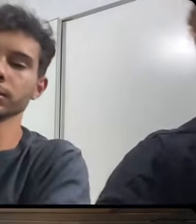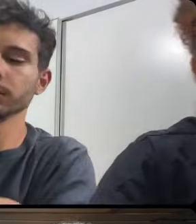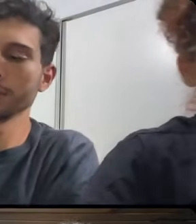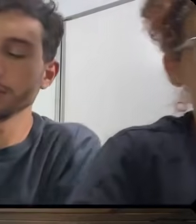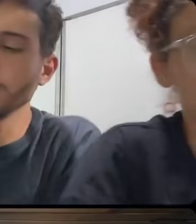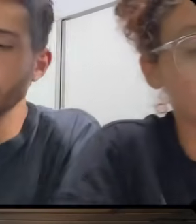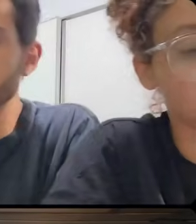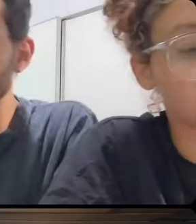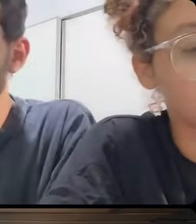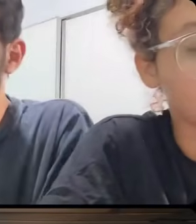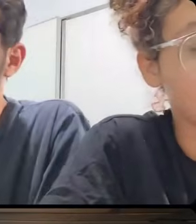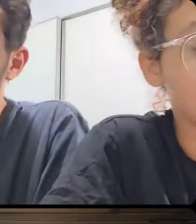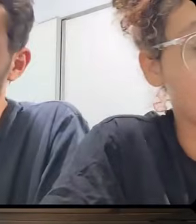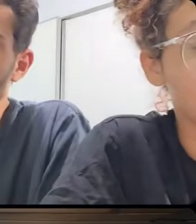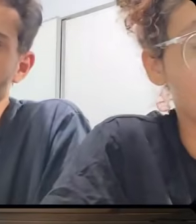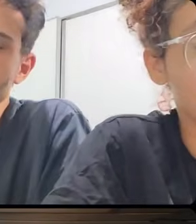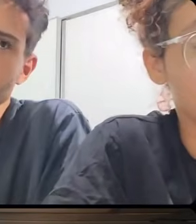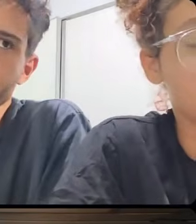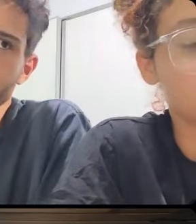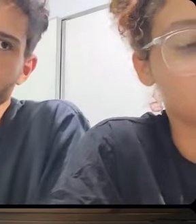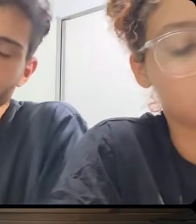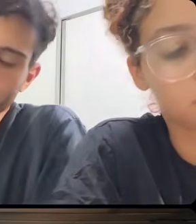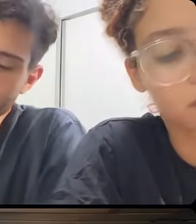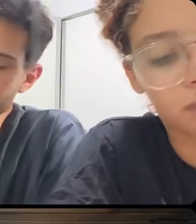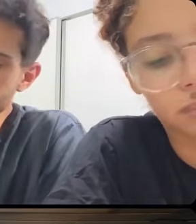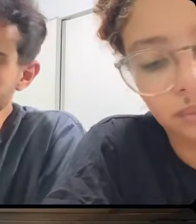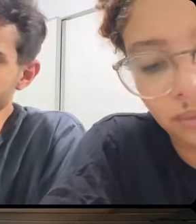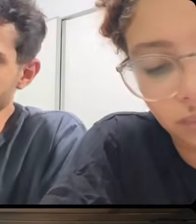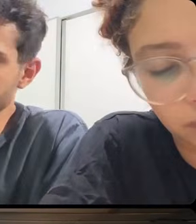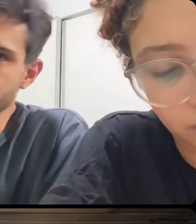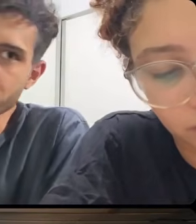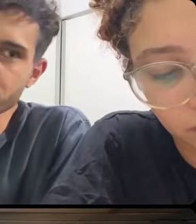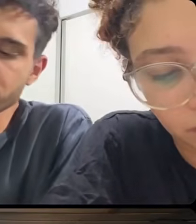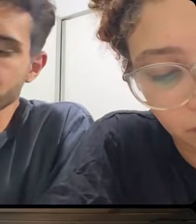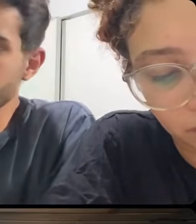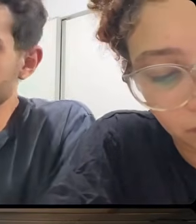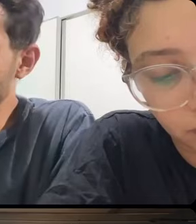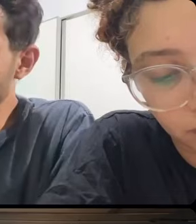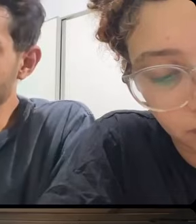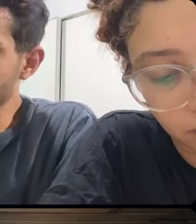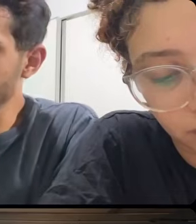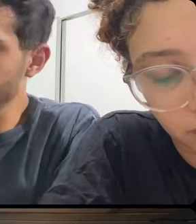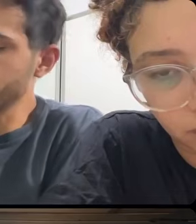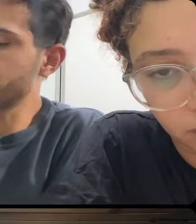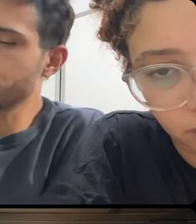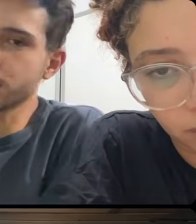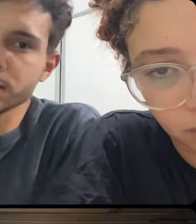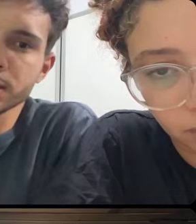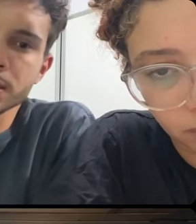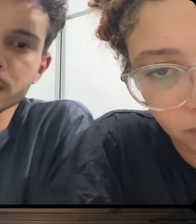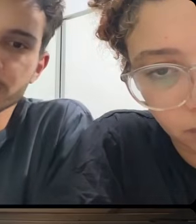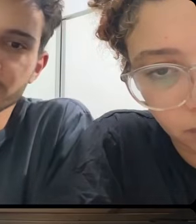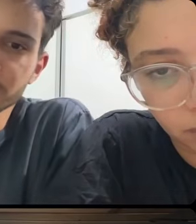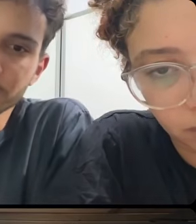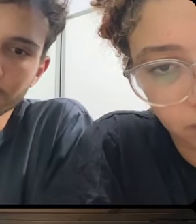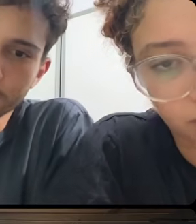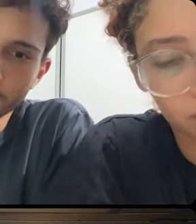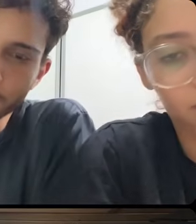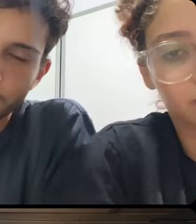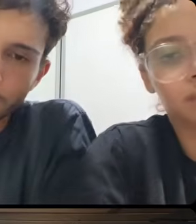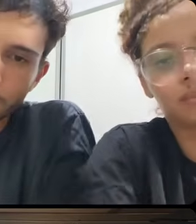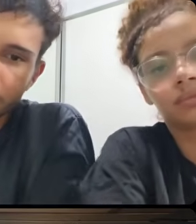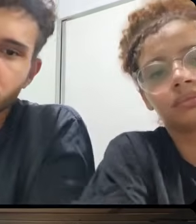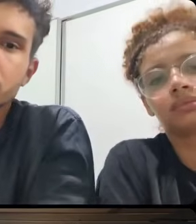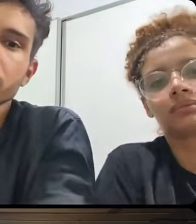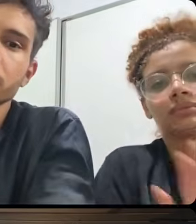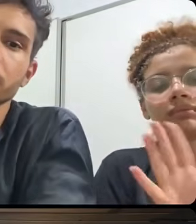Positiva. então, né, uma mensagem que eu tenho para dizer hoje, né? Caso tenha alguém que esteja assistindo que